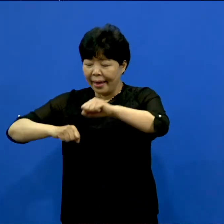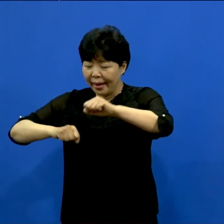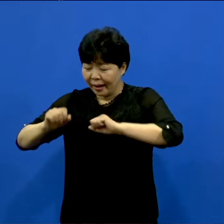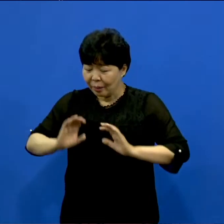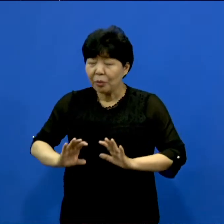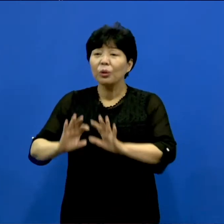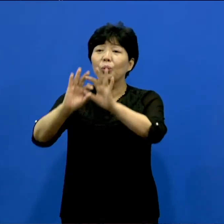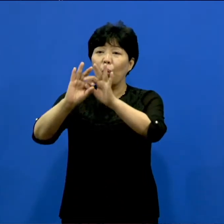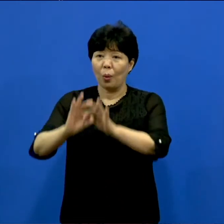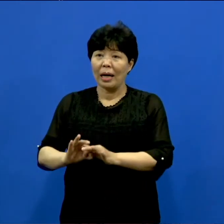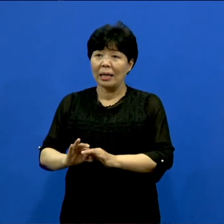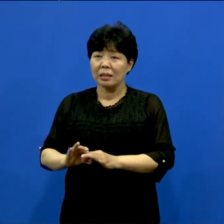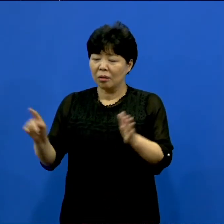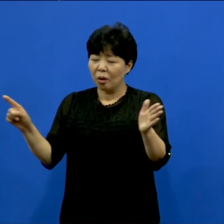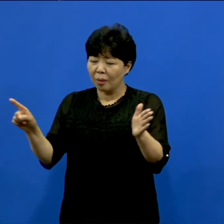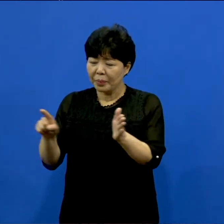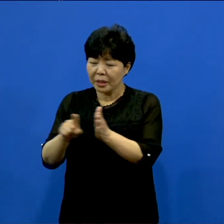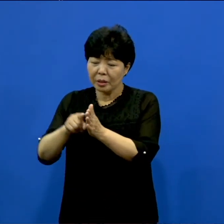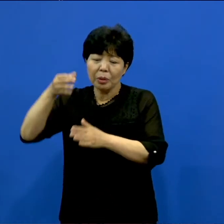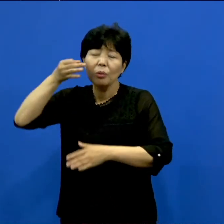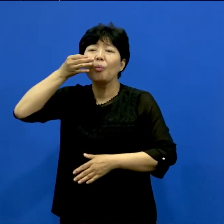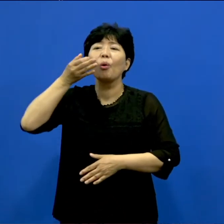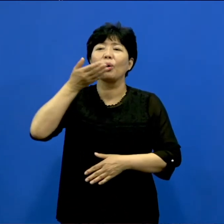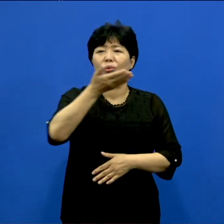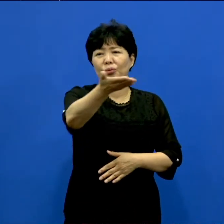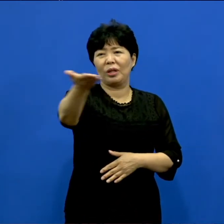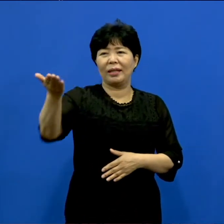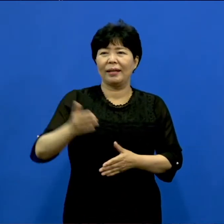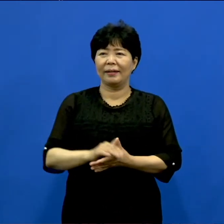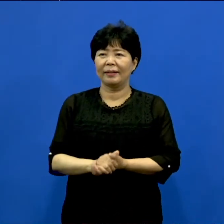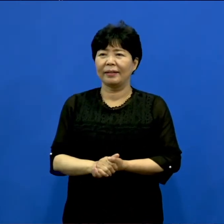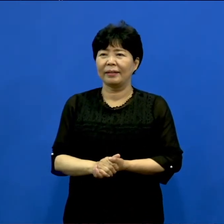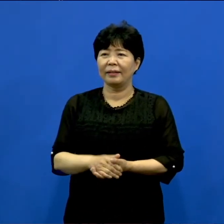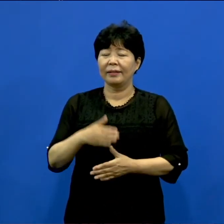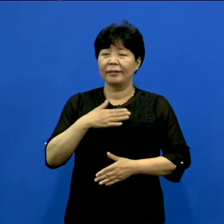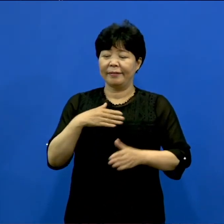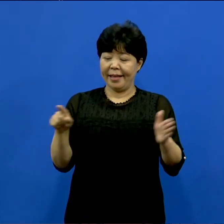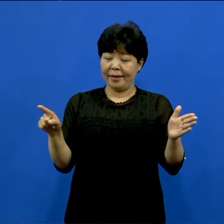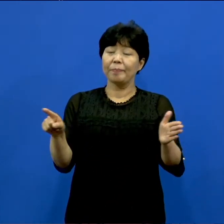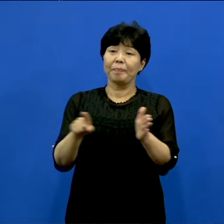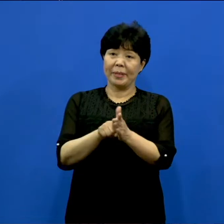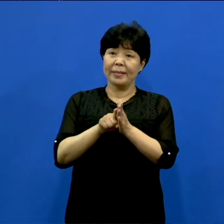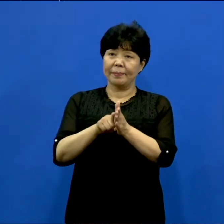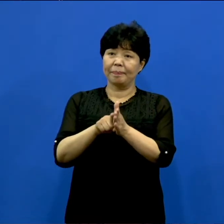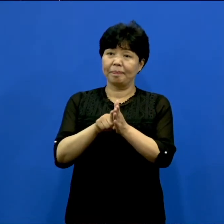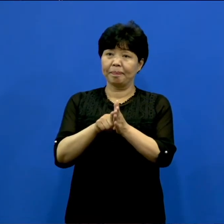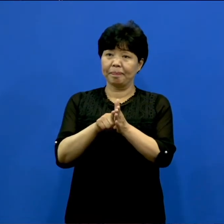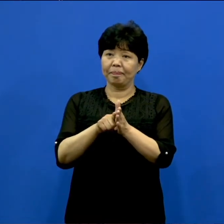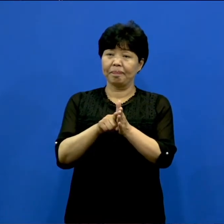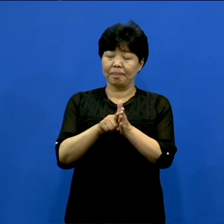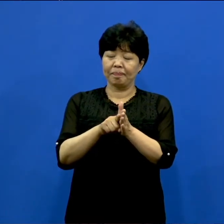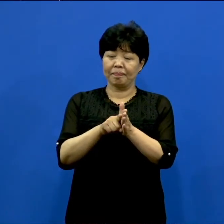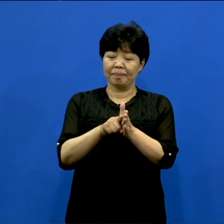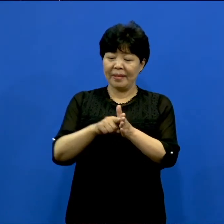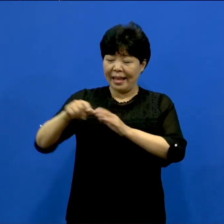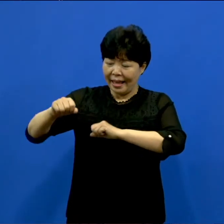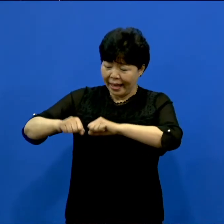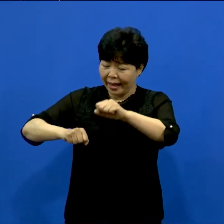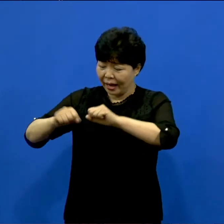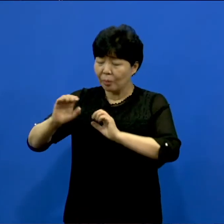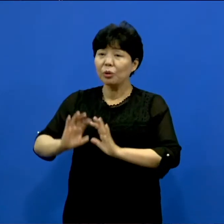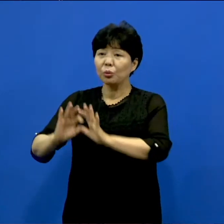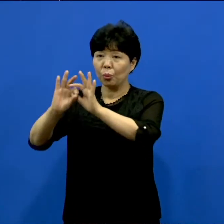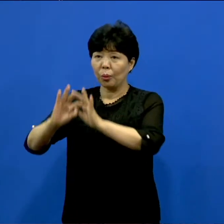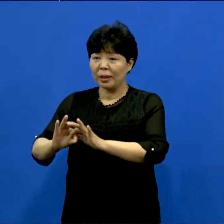믿음을 내게 보이리라 하리라. 나는 믿음으로 내 믿음을 보이겠다. 내가 행함으로 내 믿음을